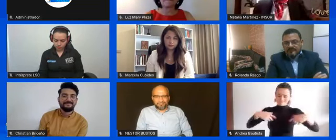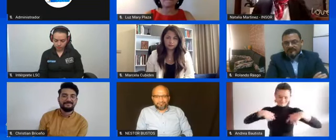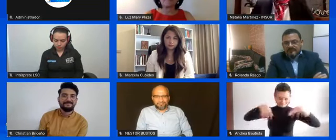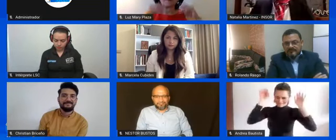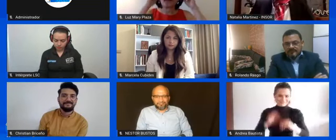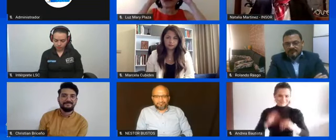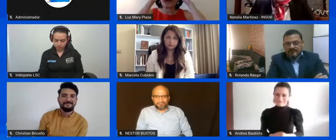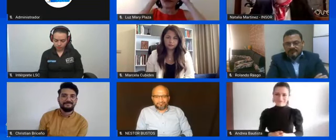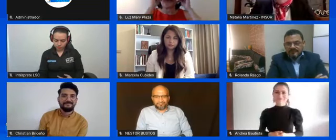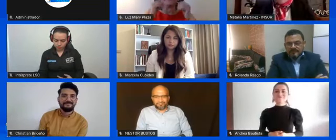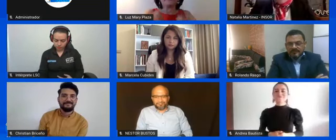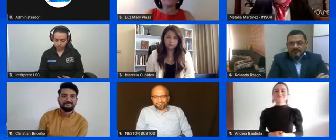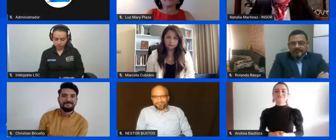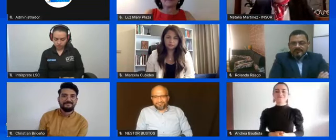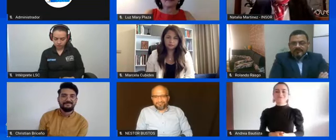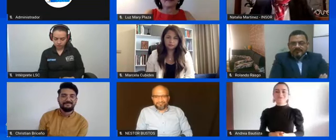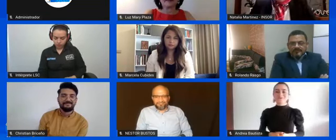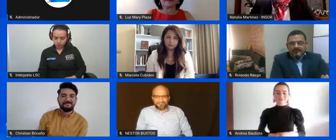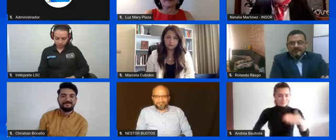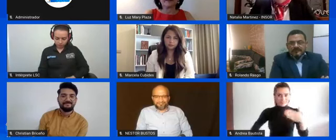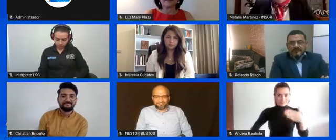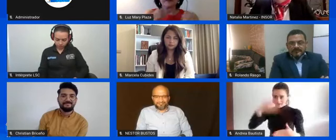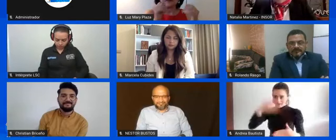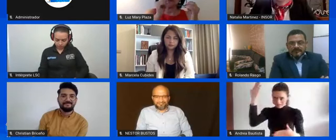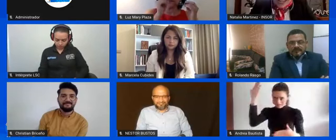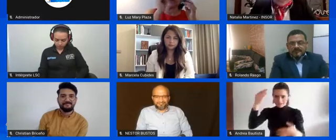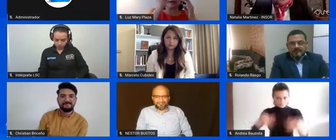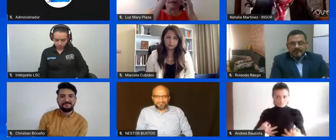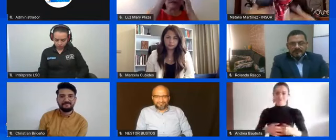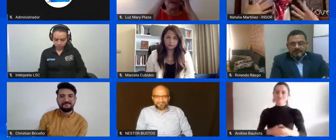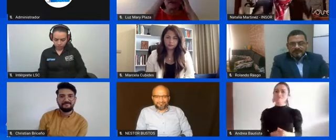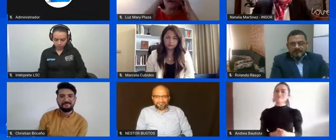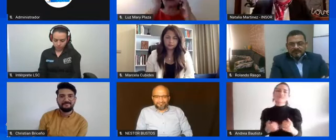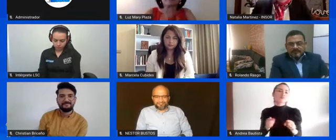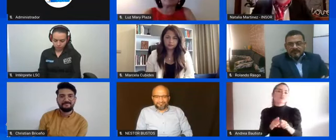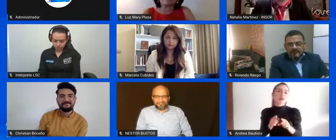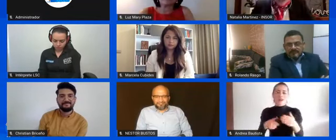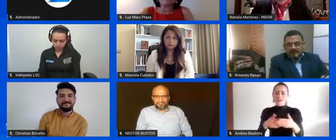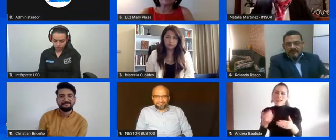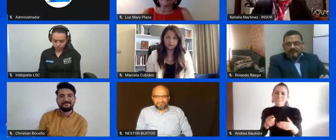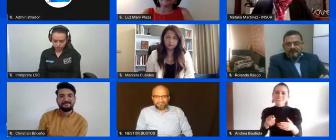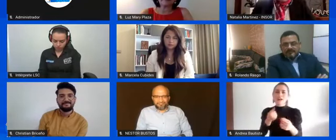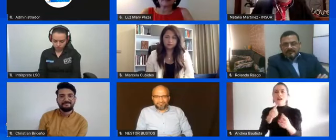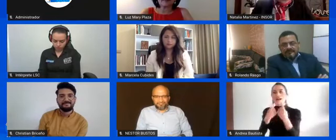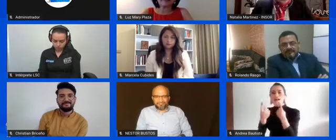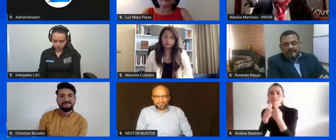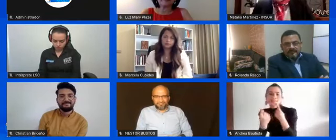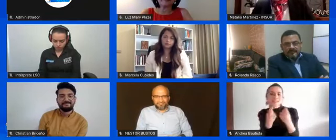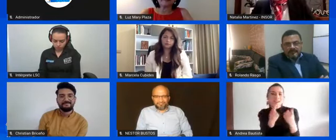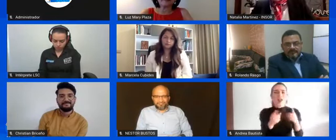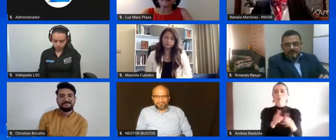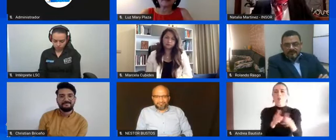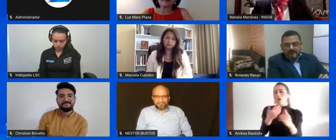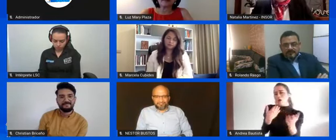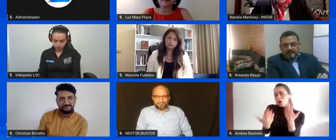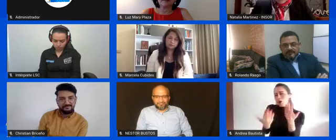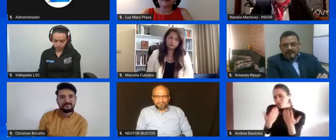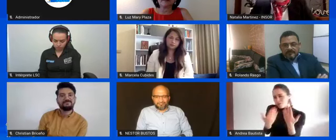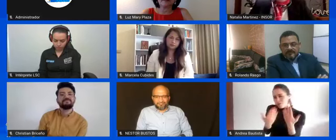introducciones, yo quisiera iniciar esta charla, que la idea es que sea muy amena, muy tranquila,